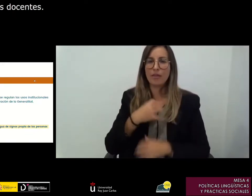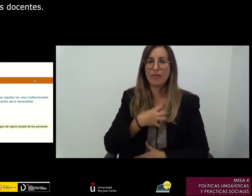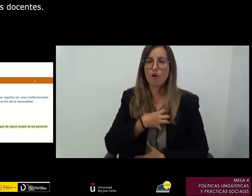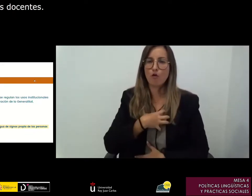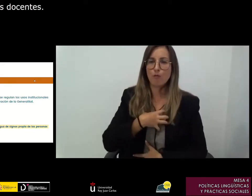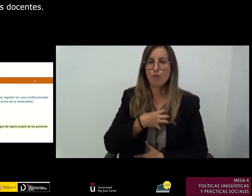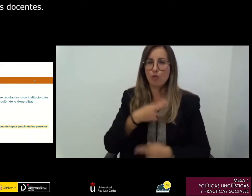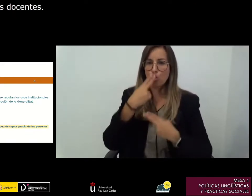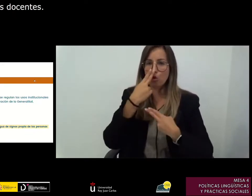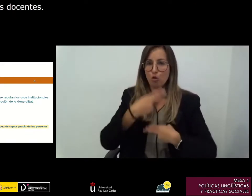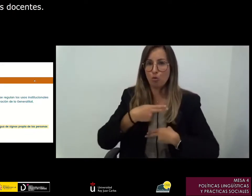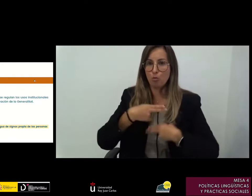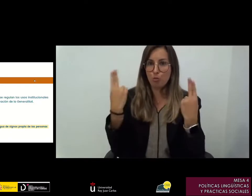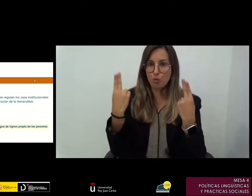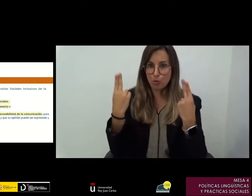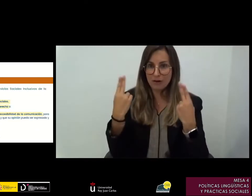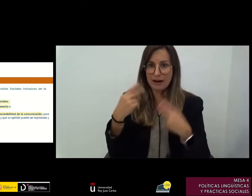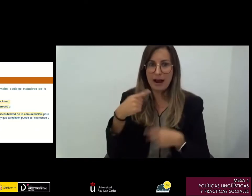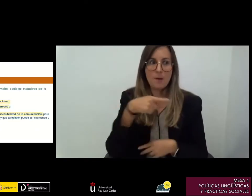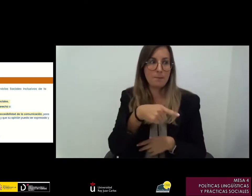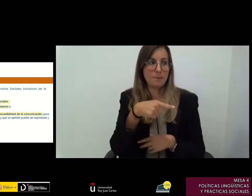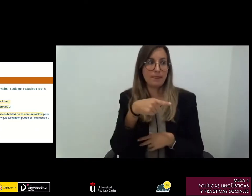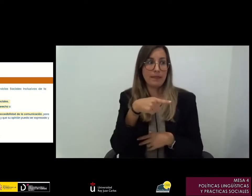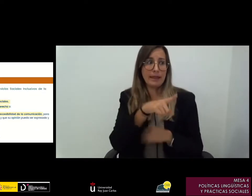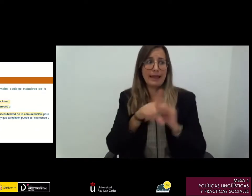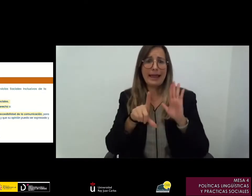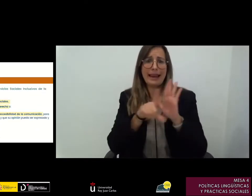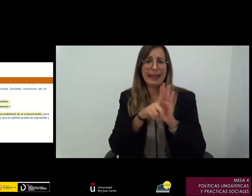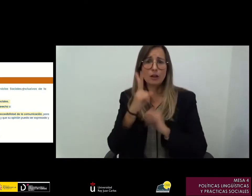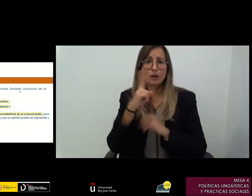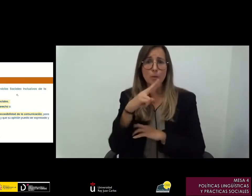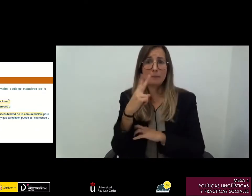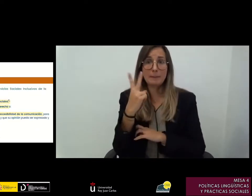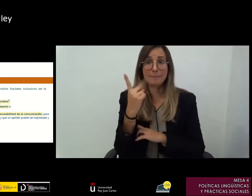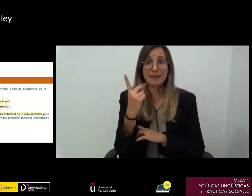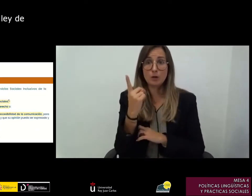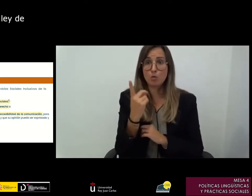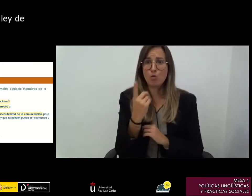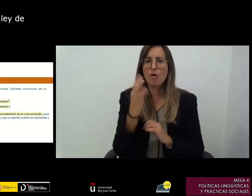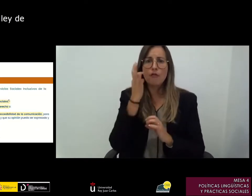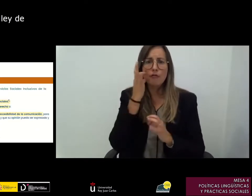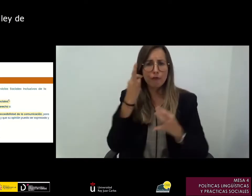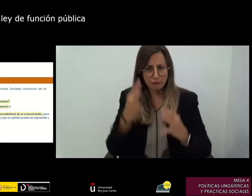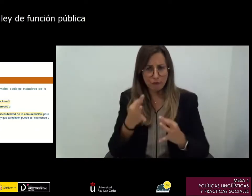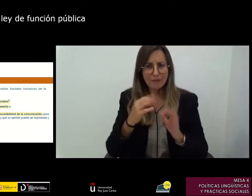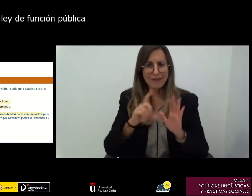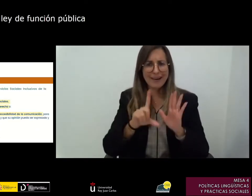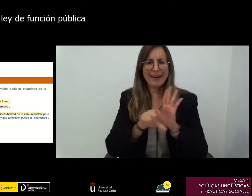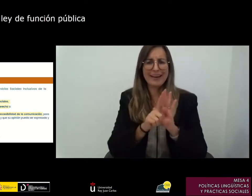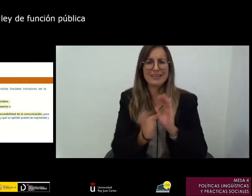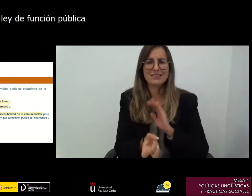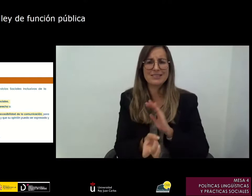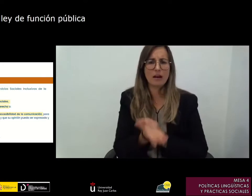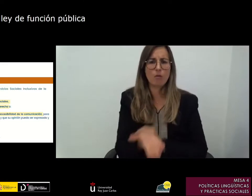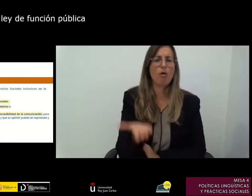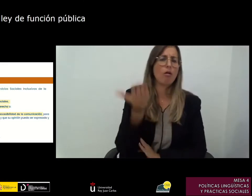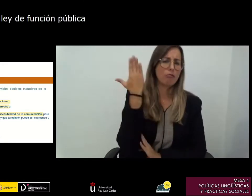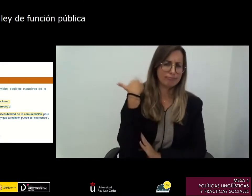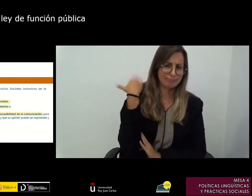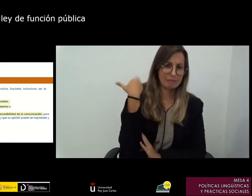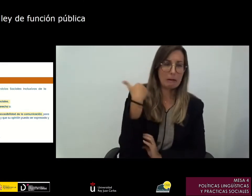En 2021, la Ley de Función Pública Valenciana, en